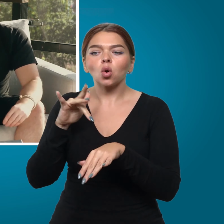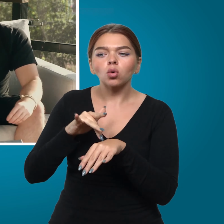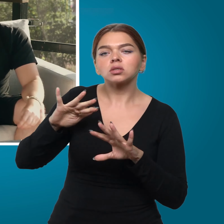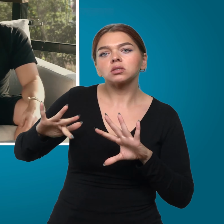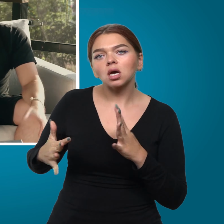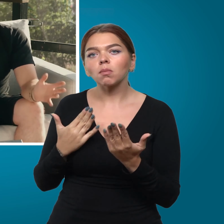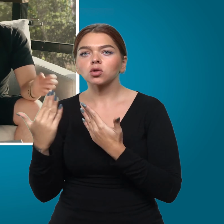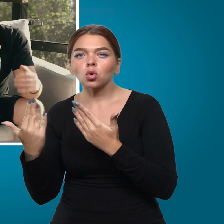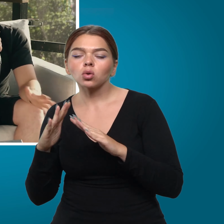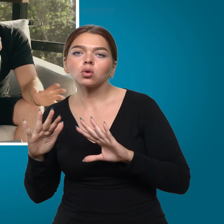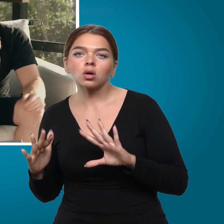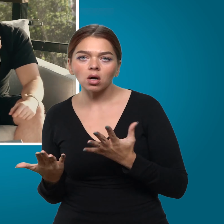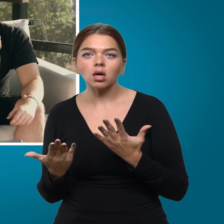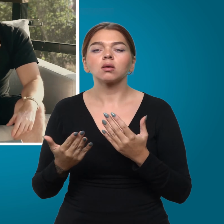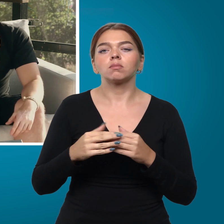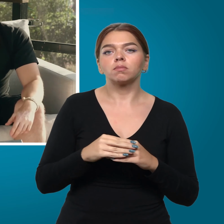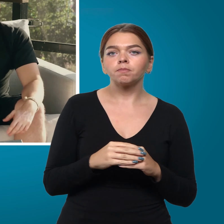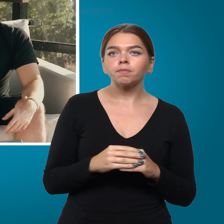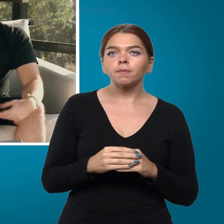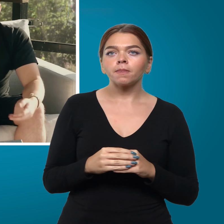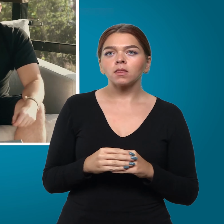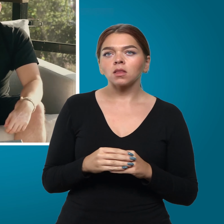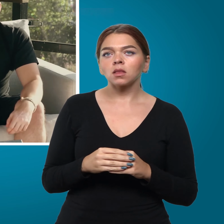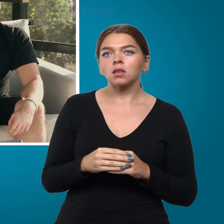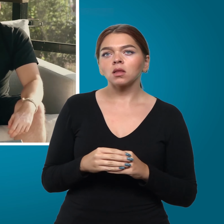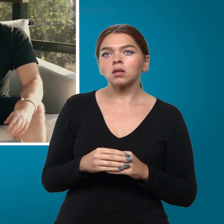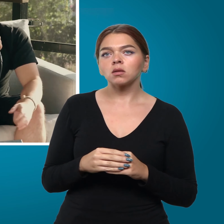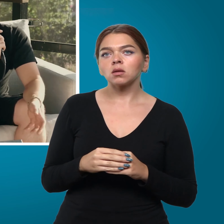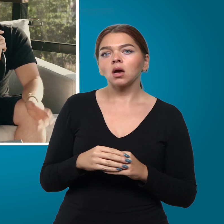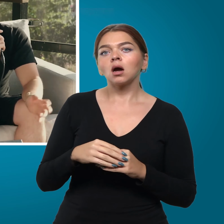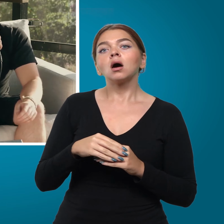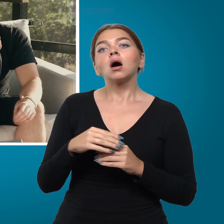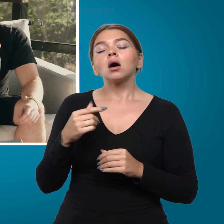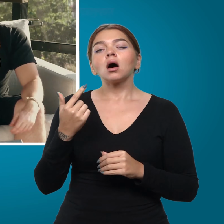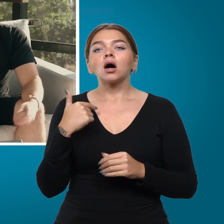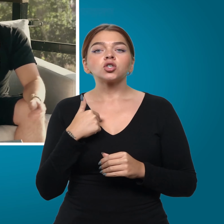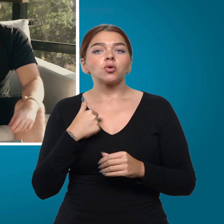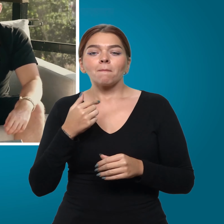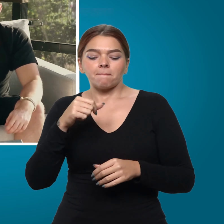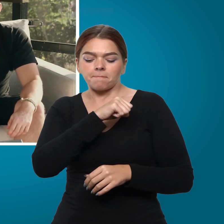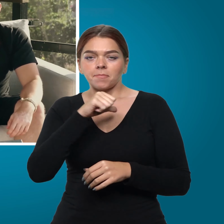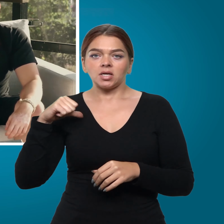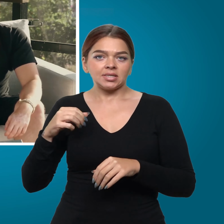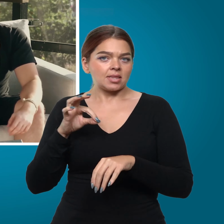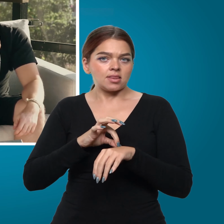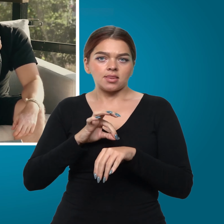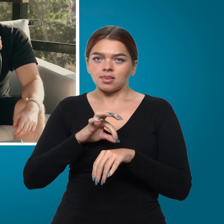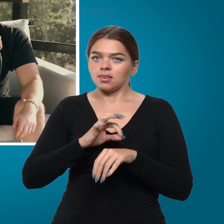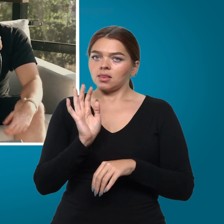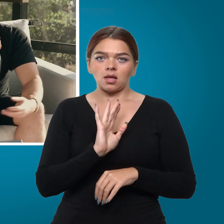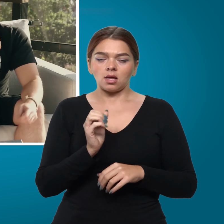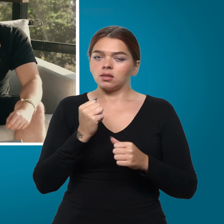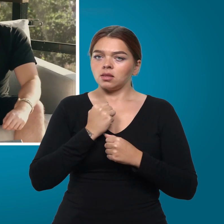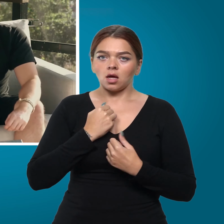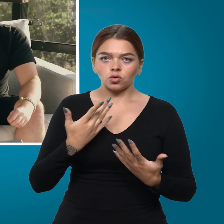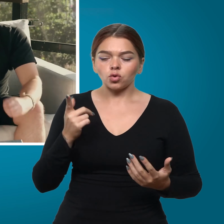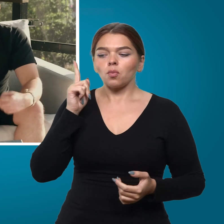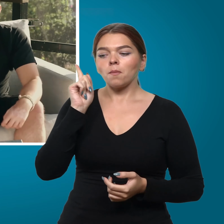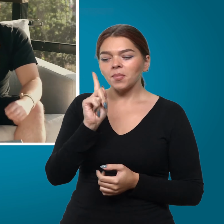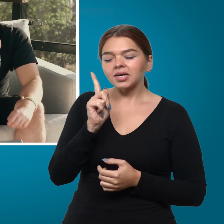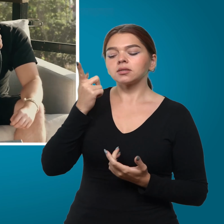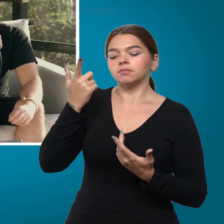teko įsivėjau į tą būrelį, kur žmonės serga šitą ligą. Aš vėja nesergu, nors mano tėvai jau kauna nemažai užuojautų, bet ačiū